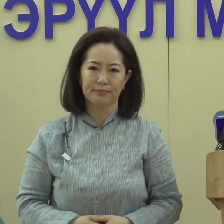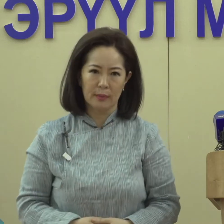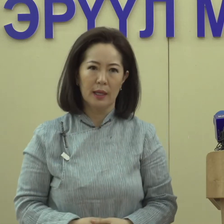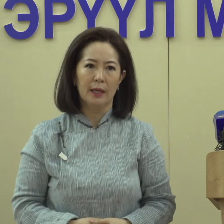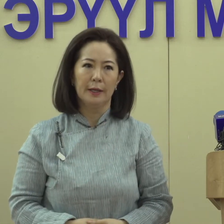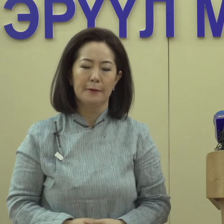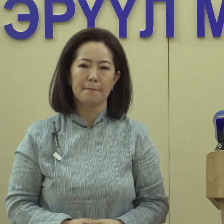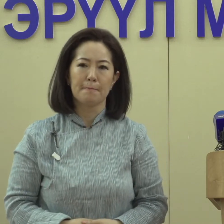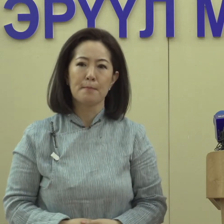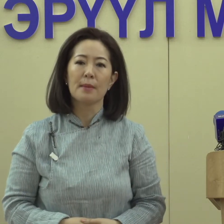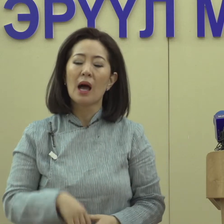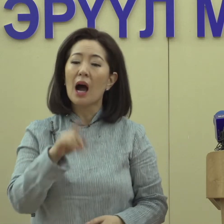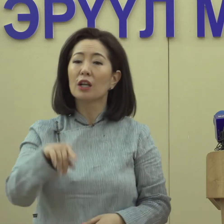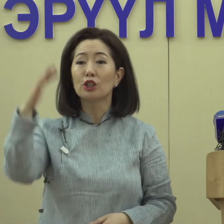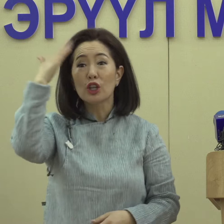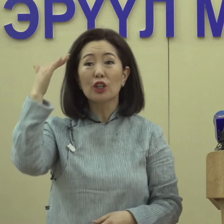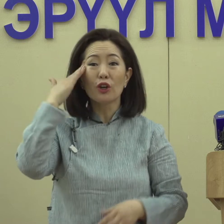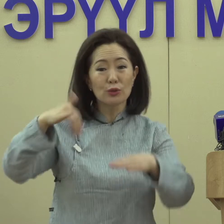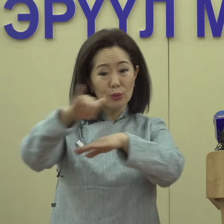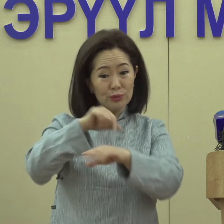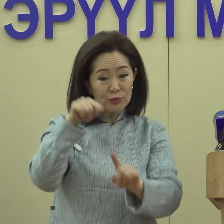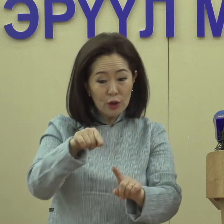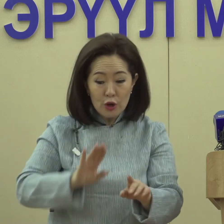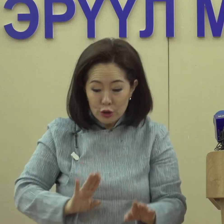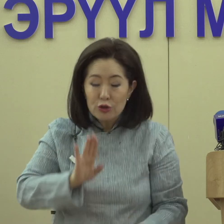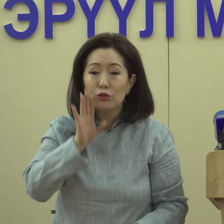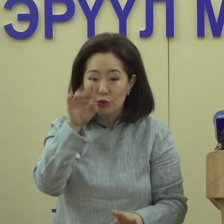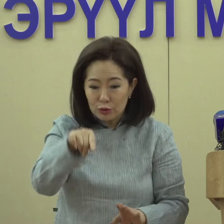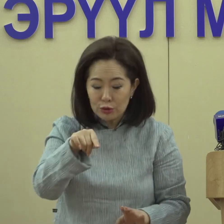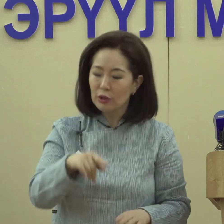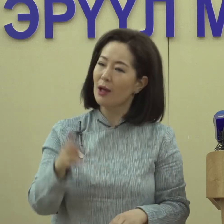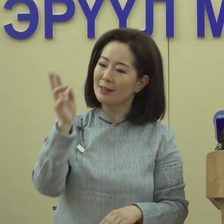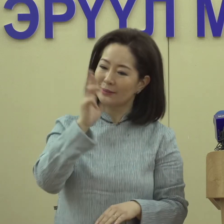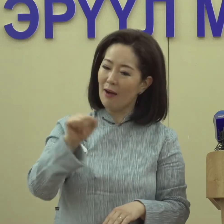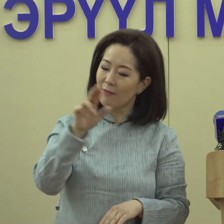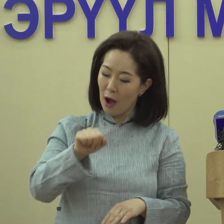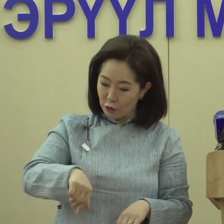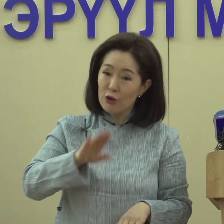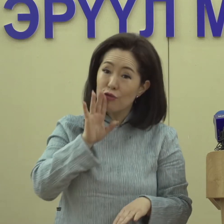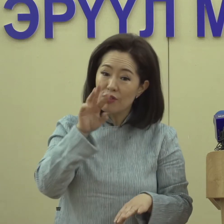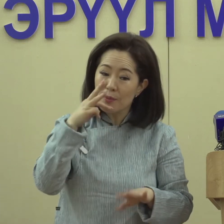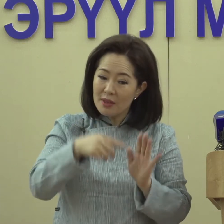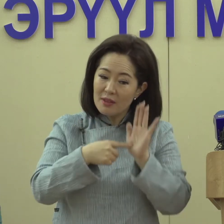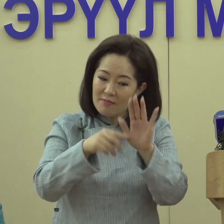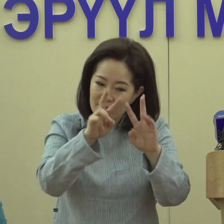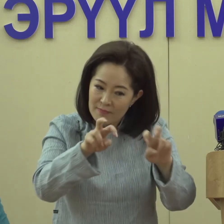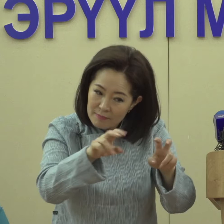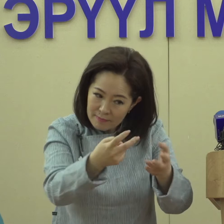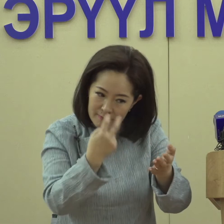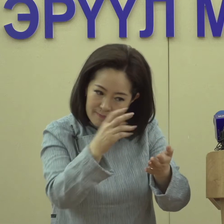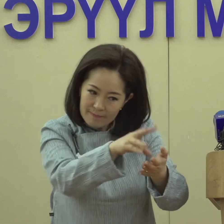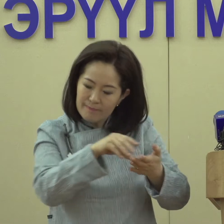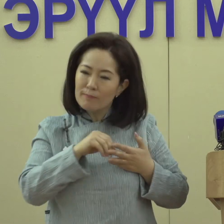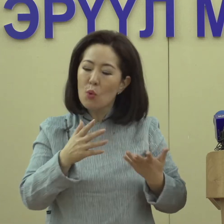За Мөгдөн Солонгос улсад бас өнөө өглөөний буюу даваа гаргийн өглөөний мэдээлэлээр Солонгосын өвчний хяналт сэргийлтийн